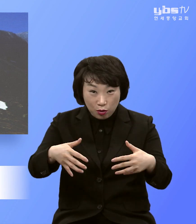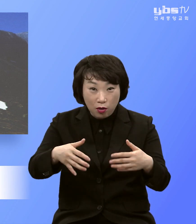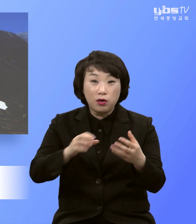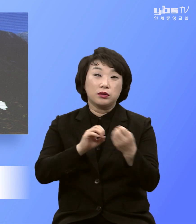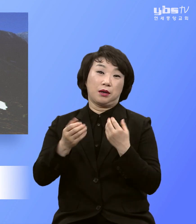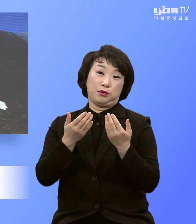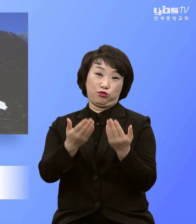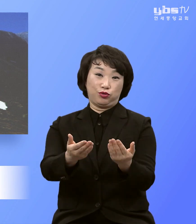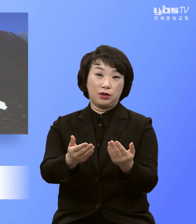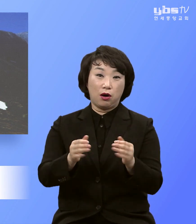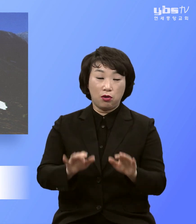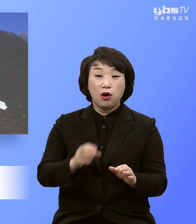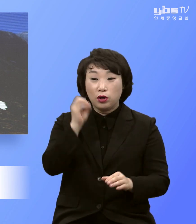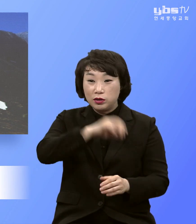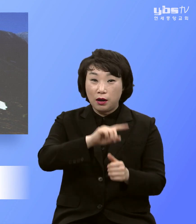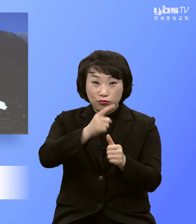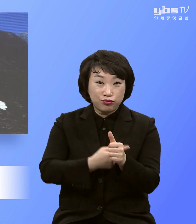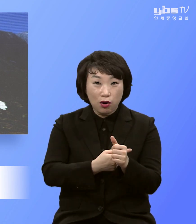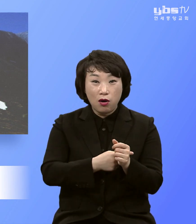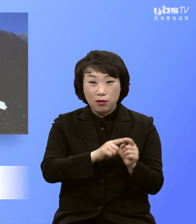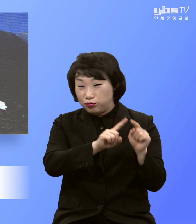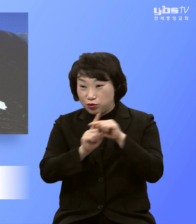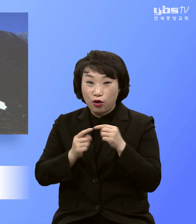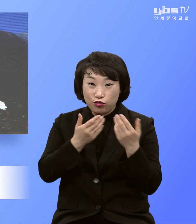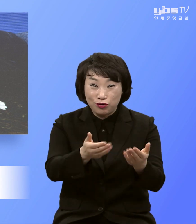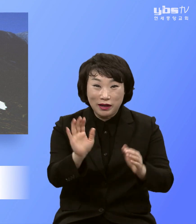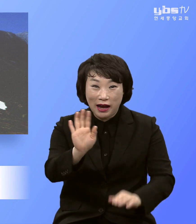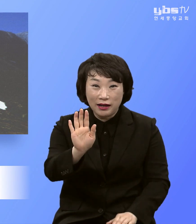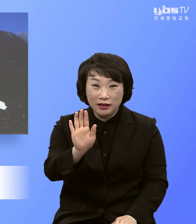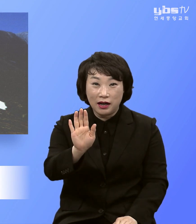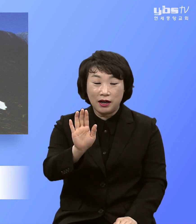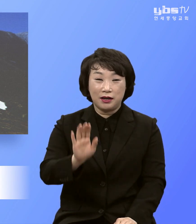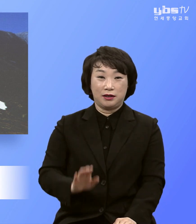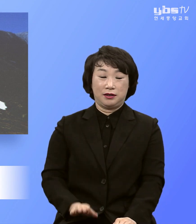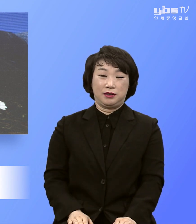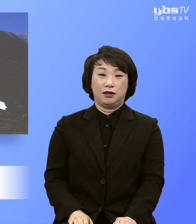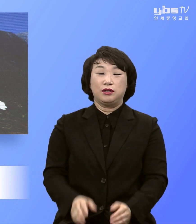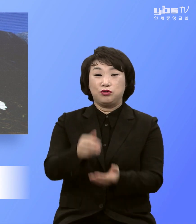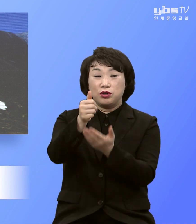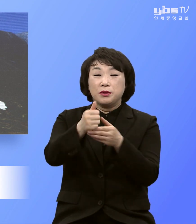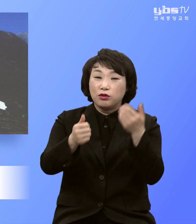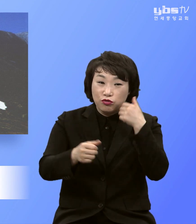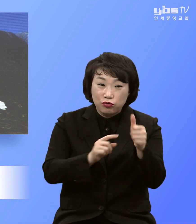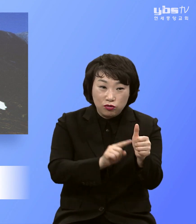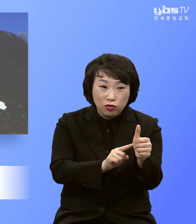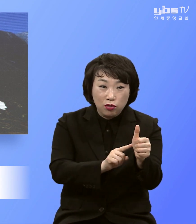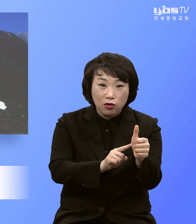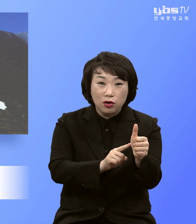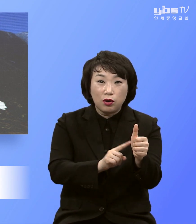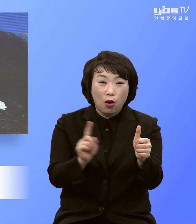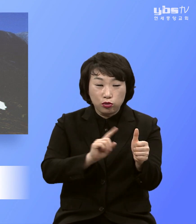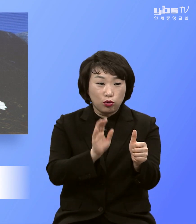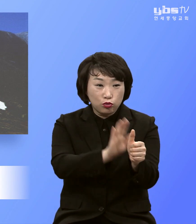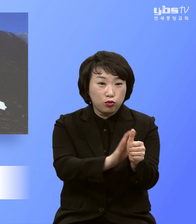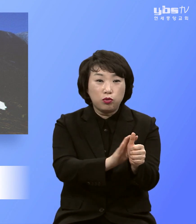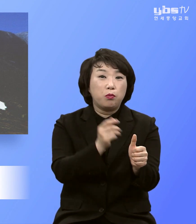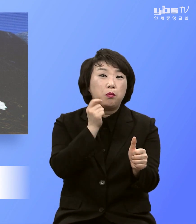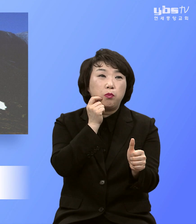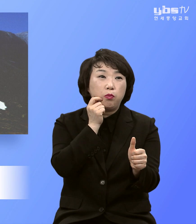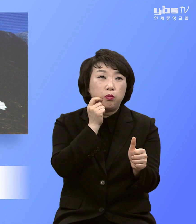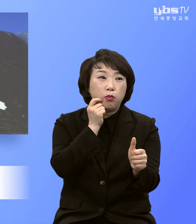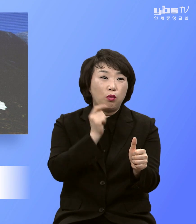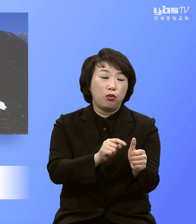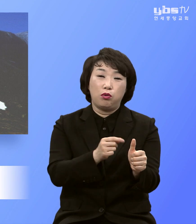했지 그냥 준다고 안 하셨으니까 주님은 그에게 어떤 도움도 줄 수